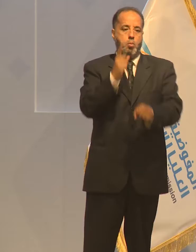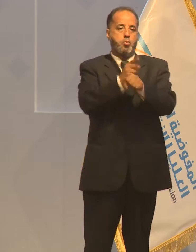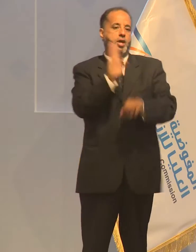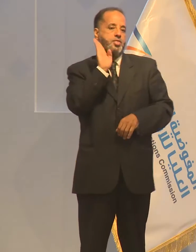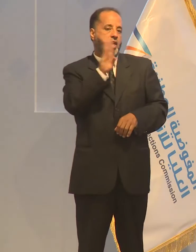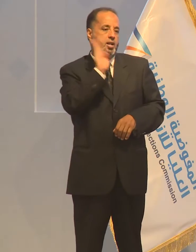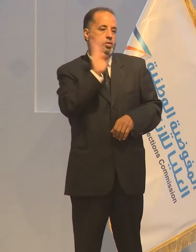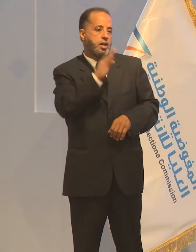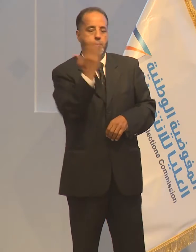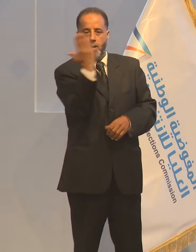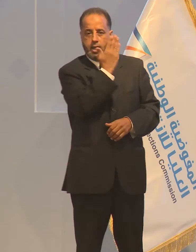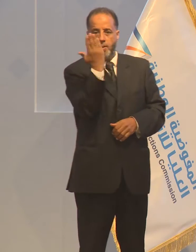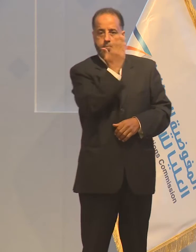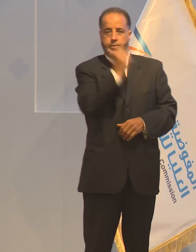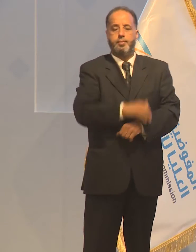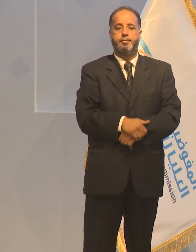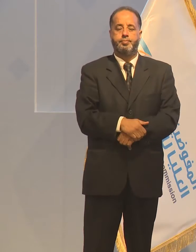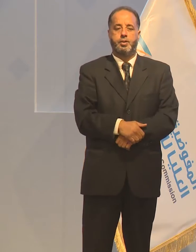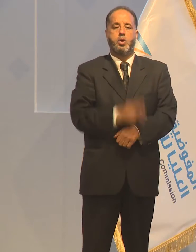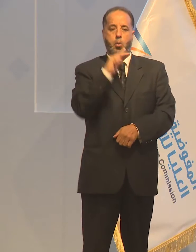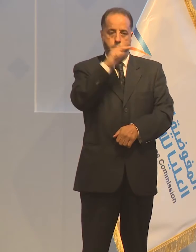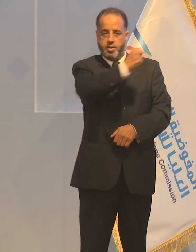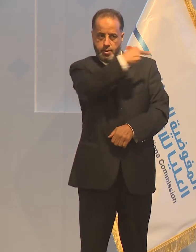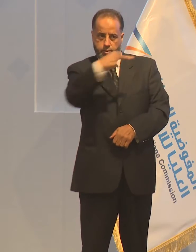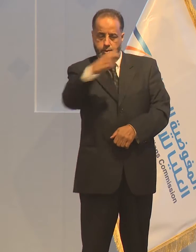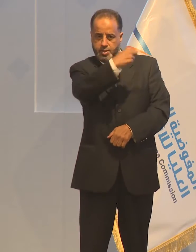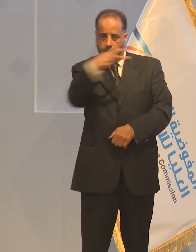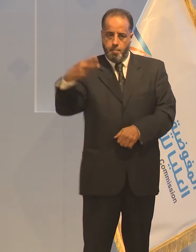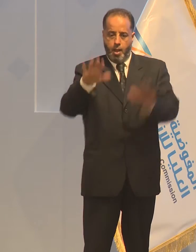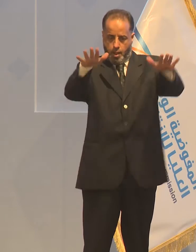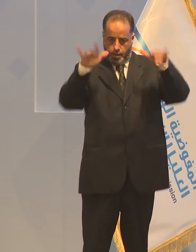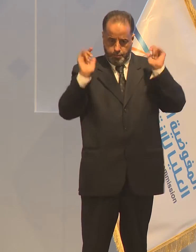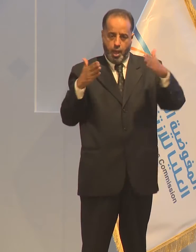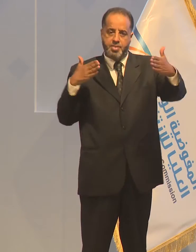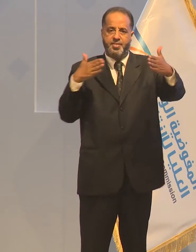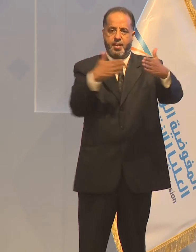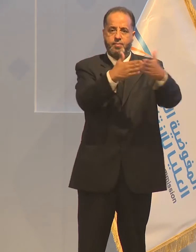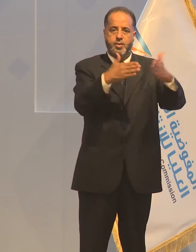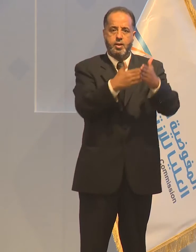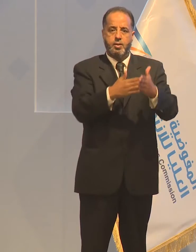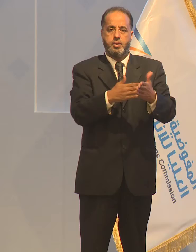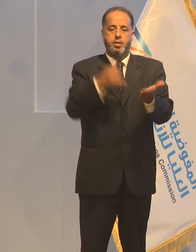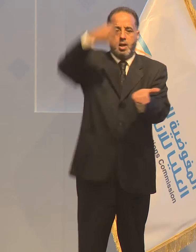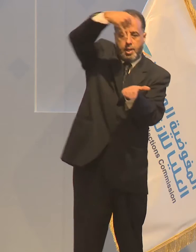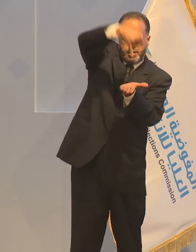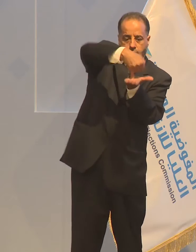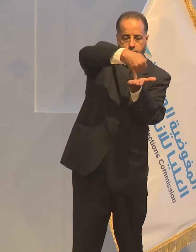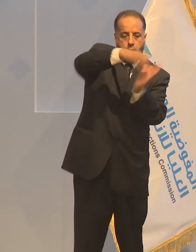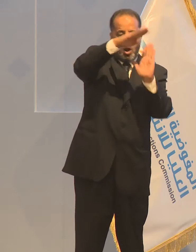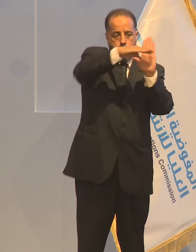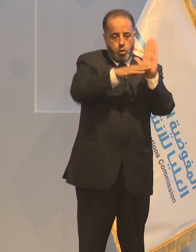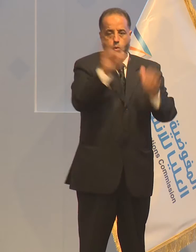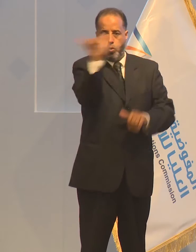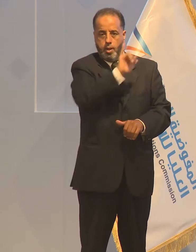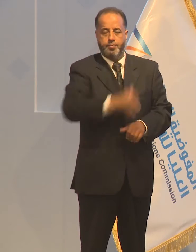التابعين لوزارة التربية والتعليم. سوف يتم تفصيل كل النقاط المهمة التي تخدم